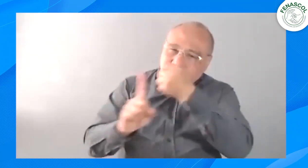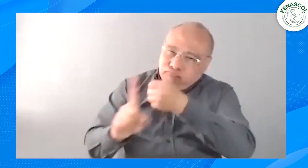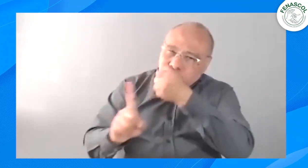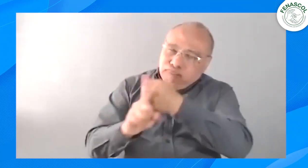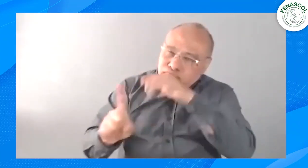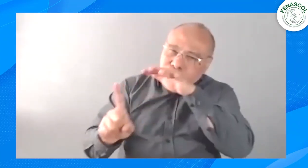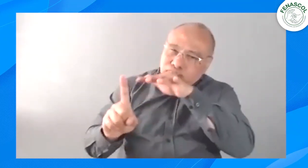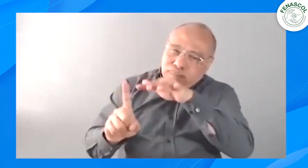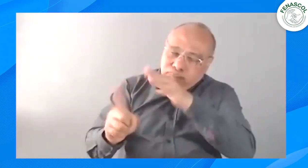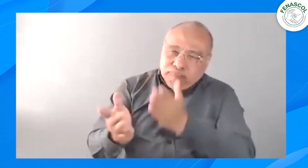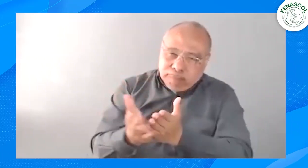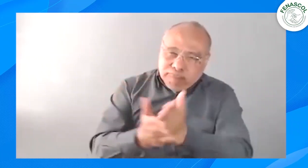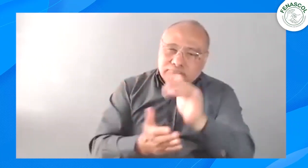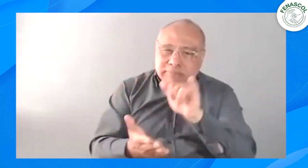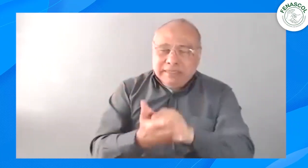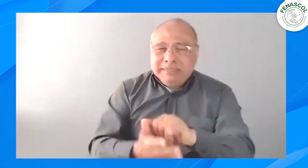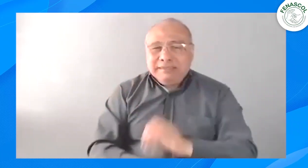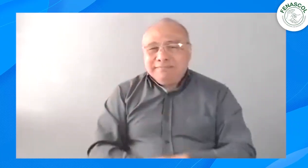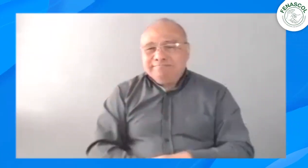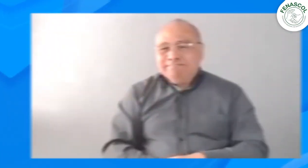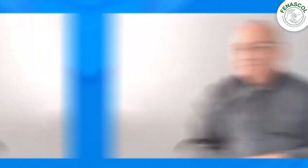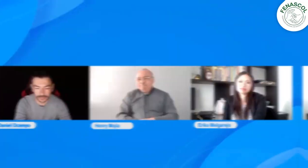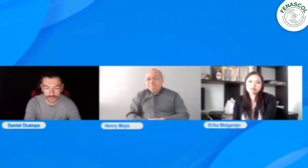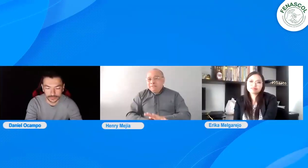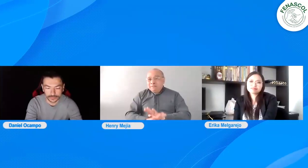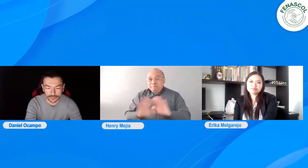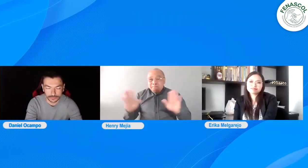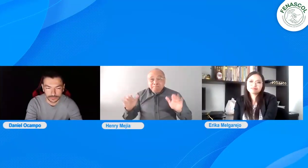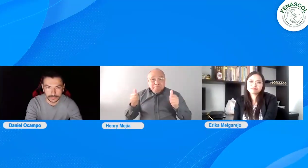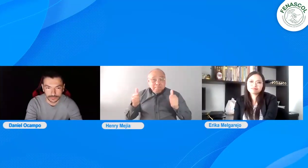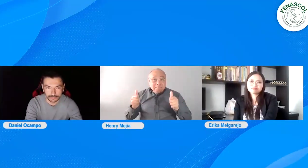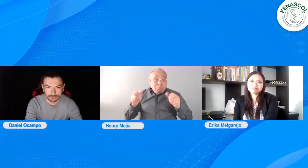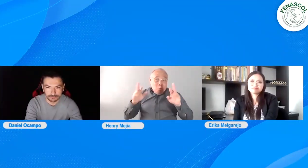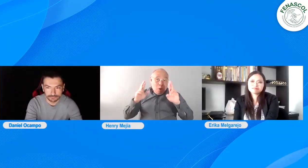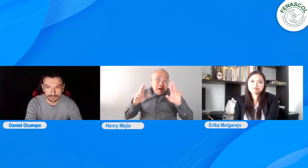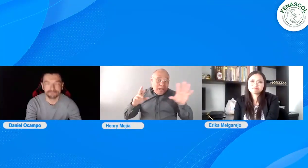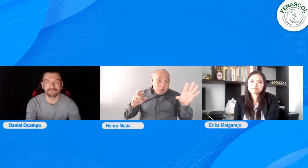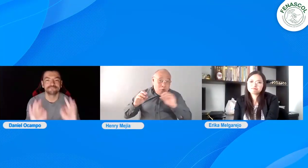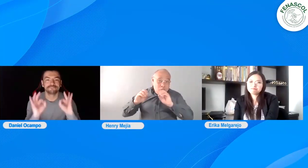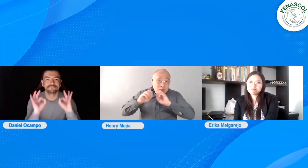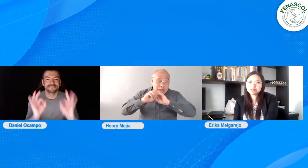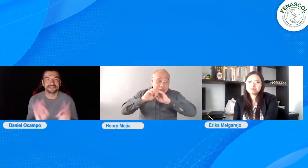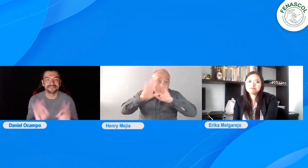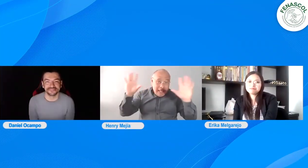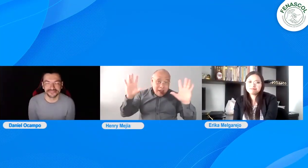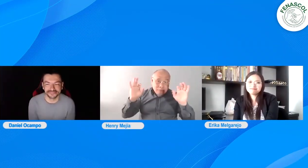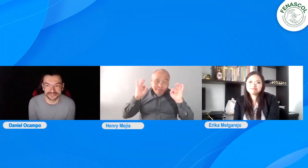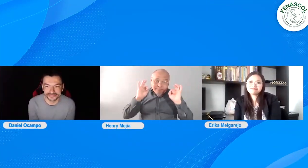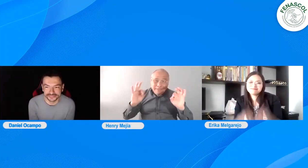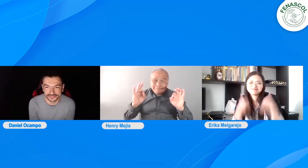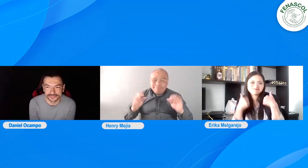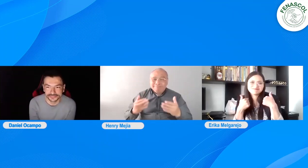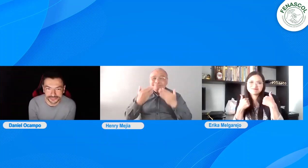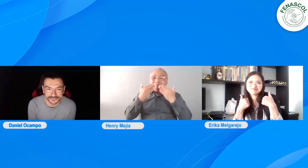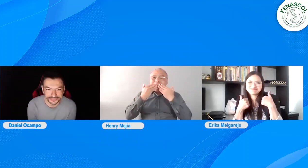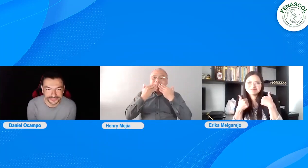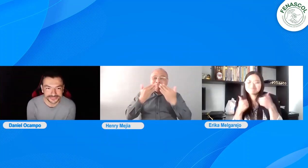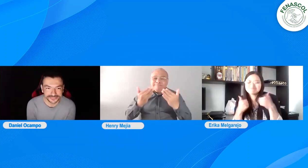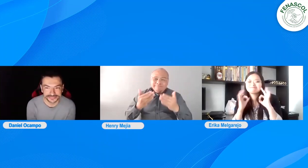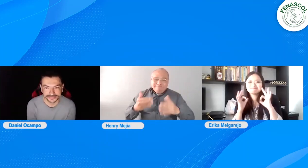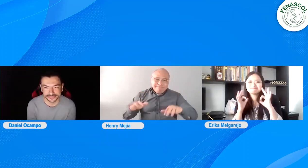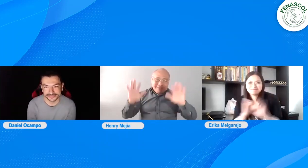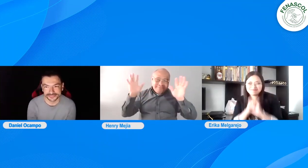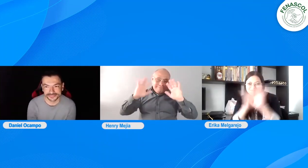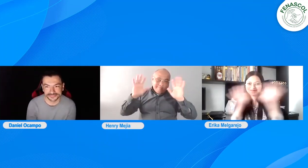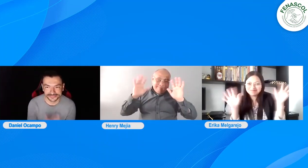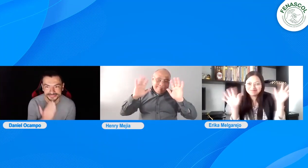y seguimos haciendo esta incidencia frente al ministerio de transporte esperamos que este vídeo haya sido de claridad para todos muchas gracias a